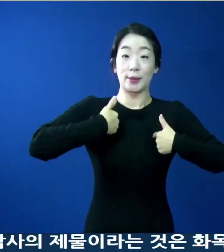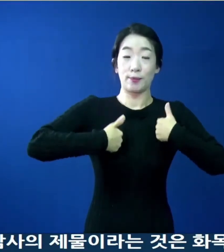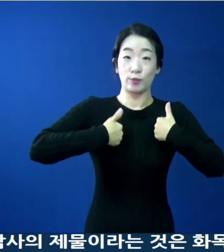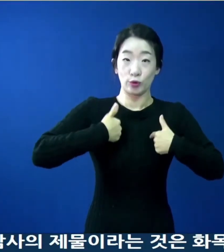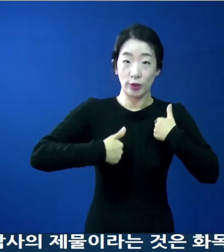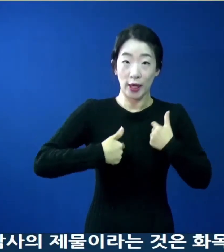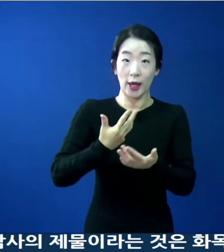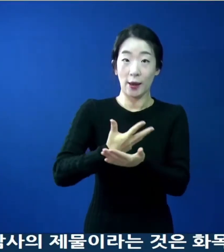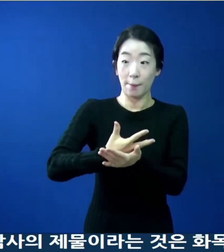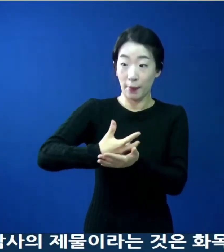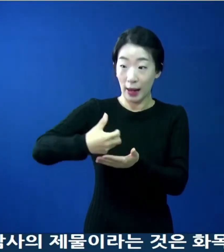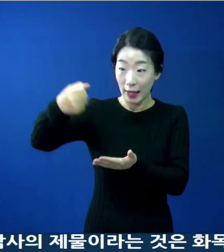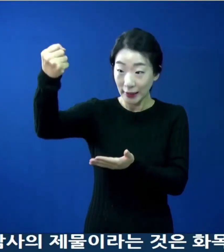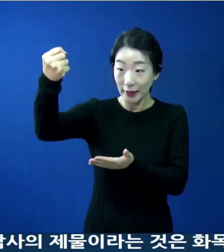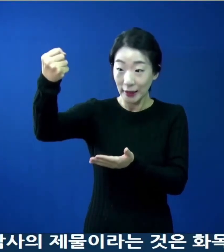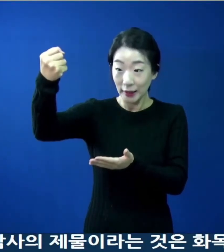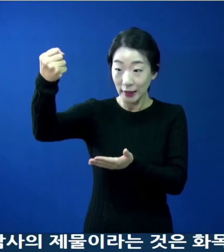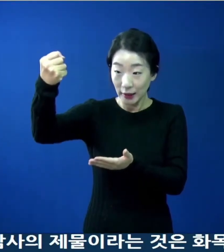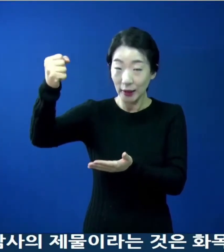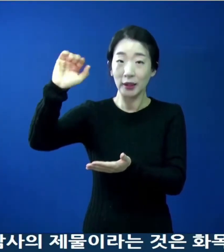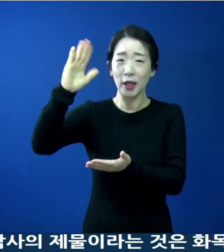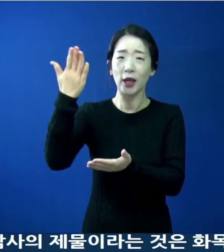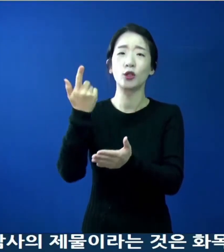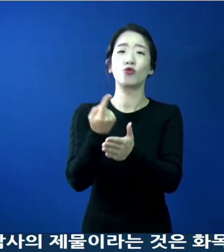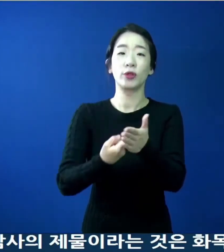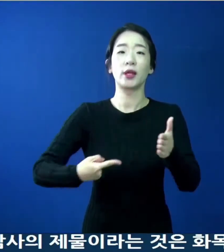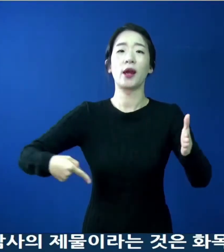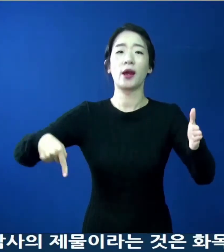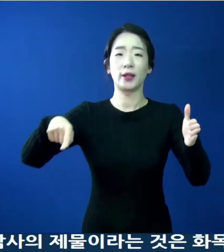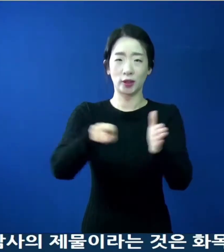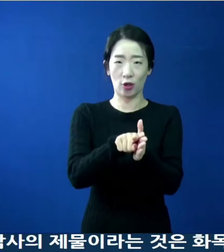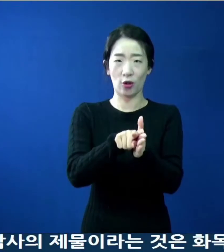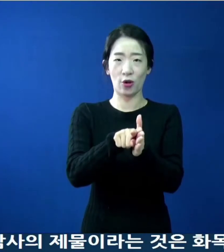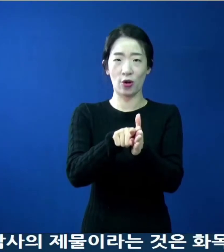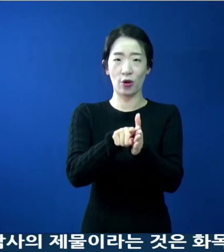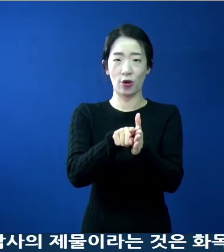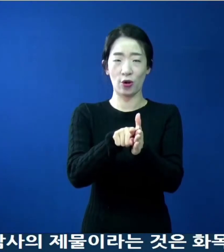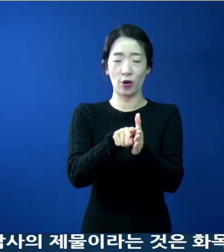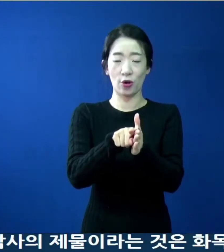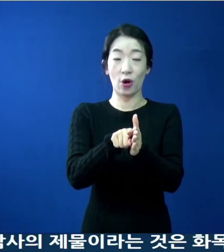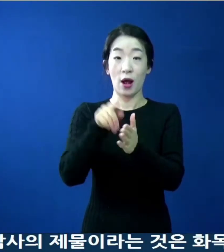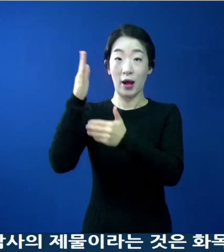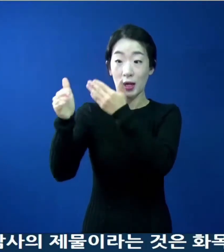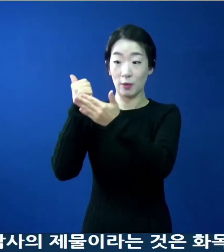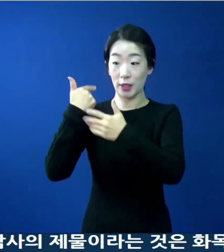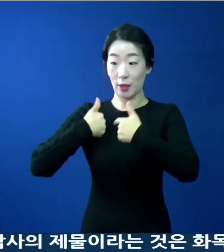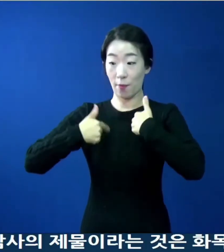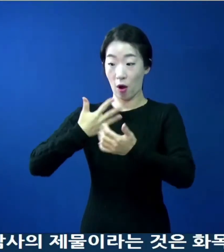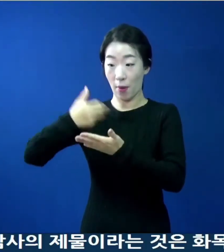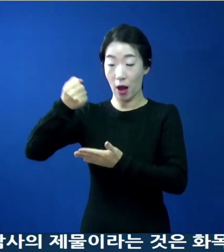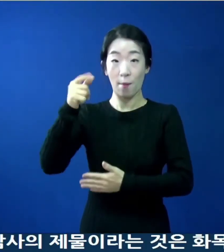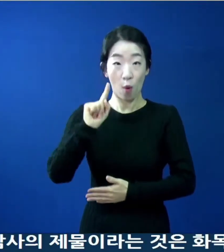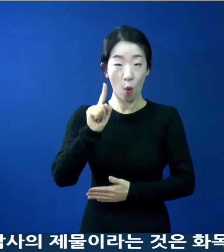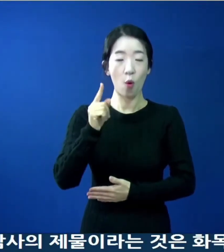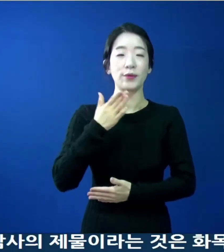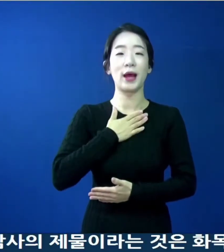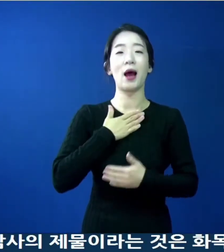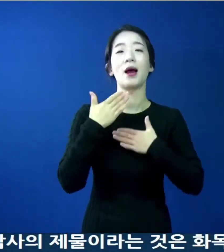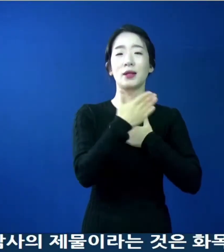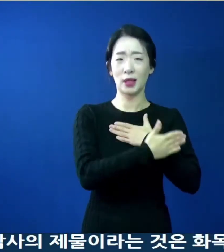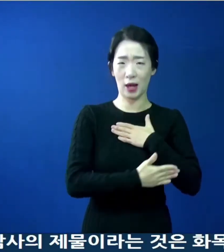받으심이 되도록, 하나님이 받으시는 것이 우리 자신임을 분명히 보여주고 있는 것이죠.